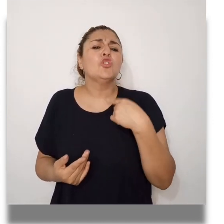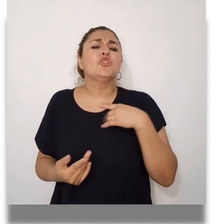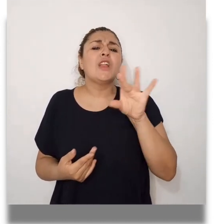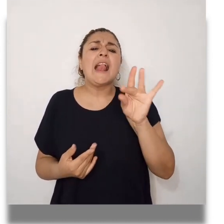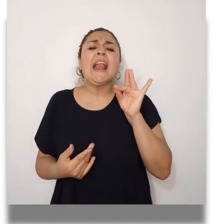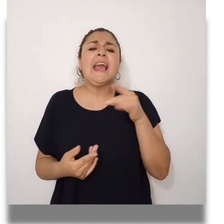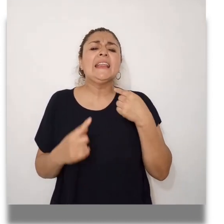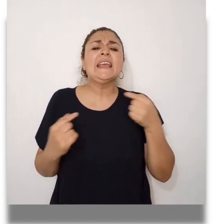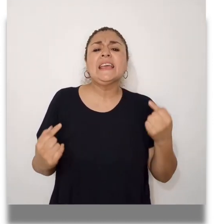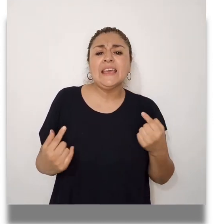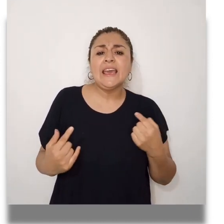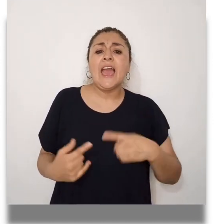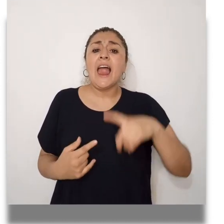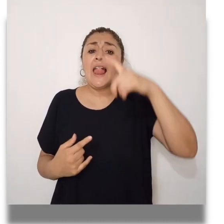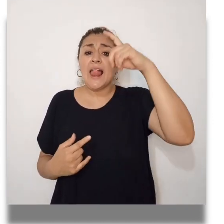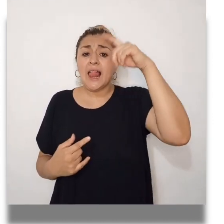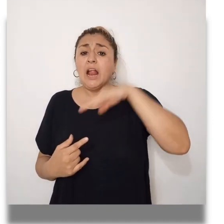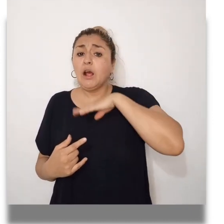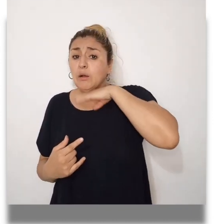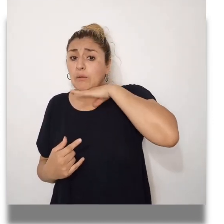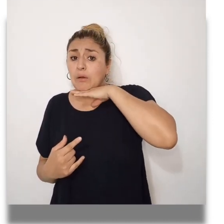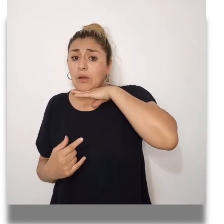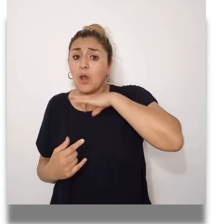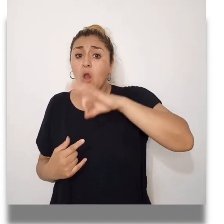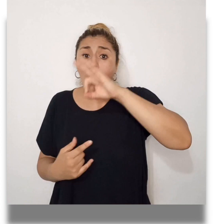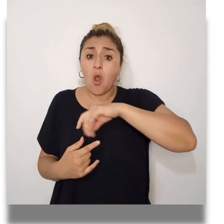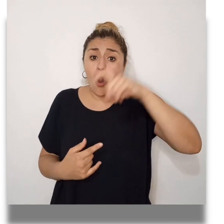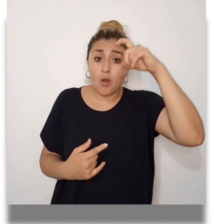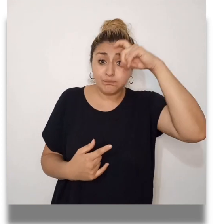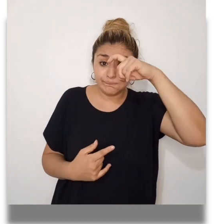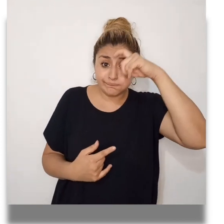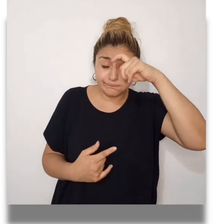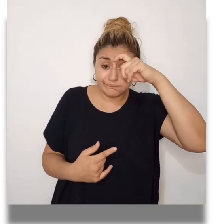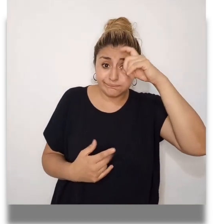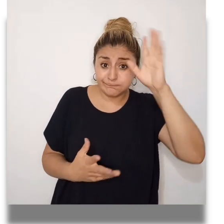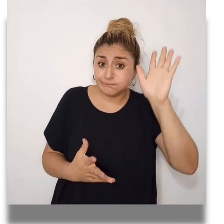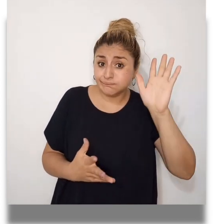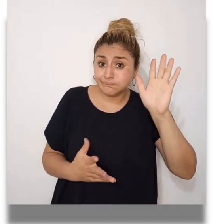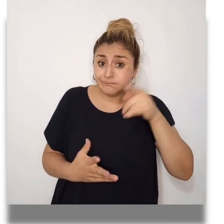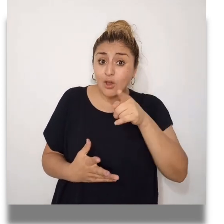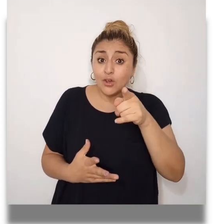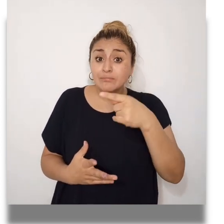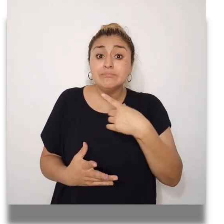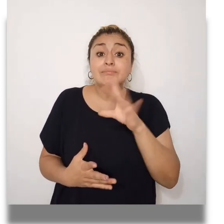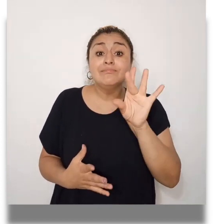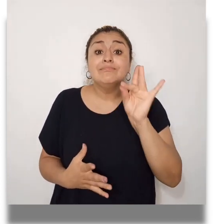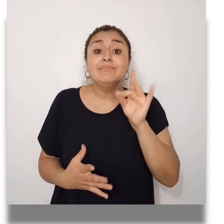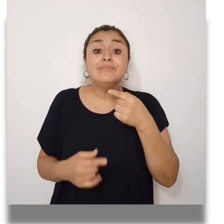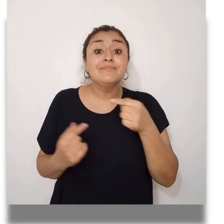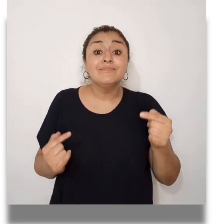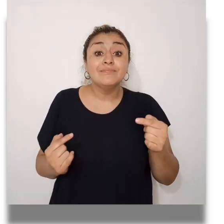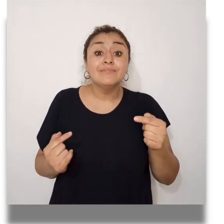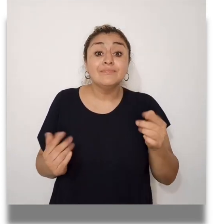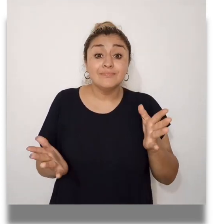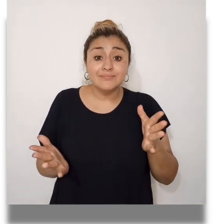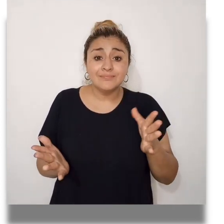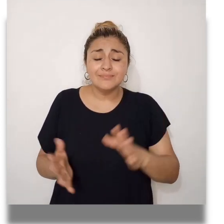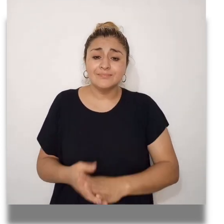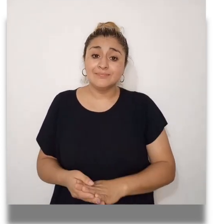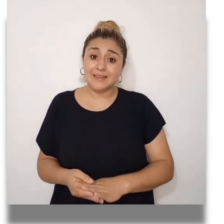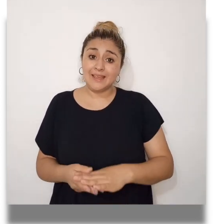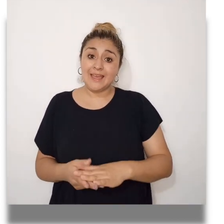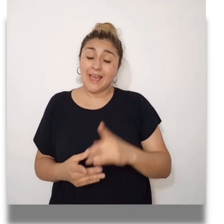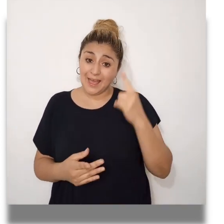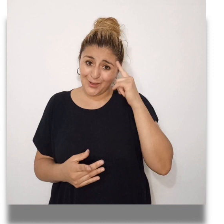ignorancia? Le commencement de la sagesse est la crainte de l'Éternel. El principio de la